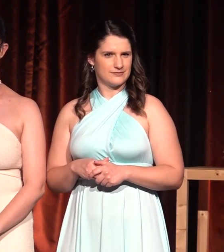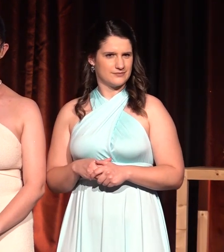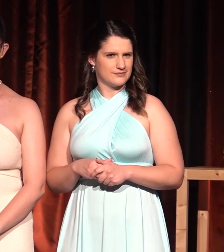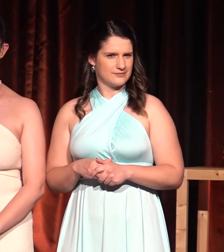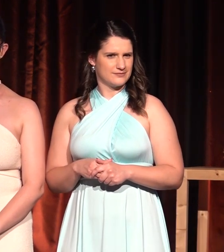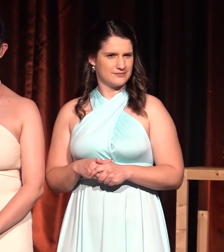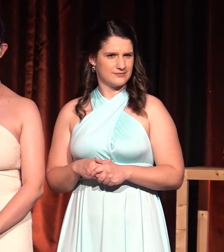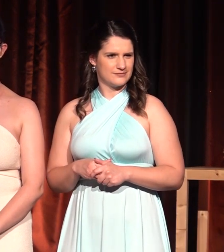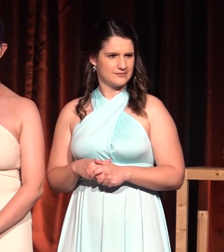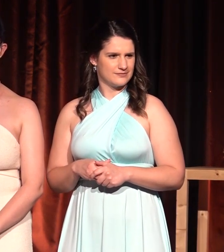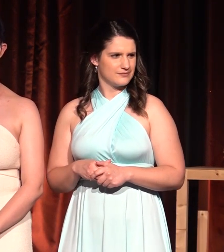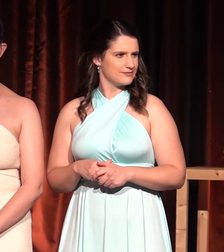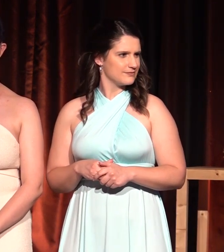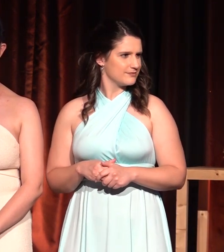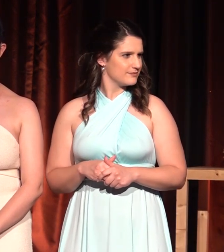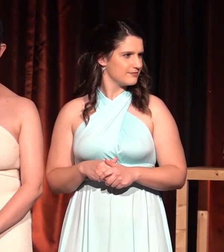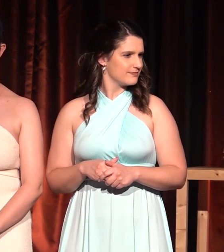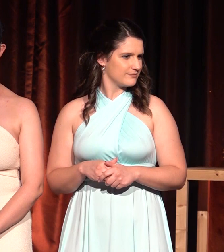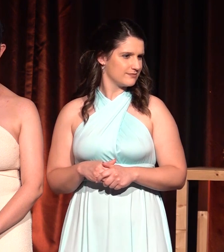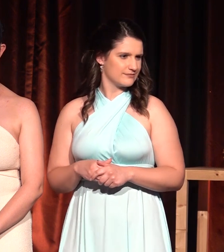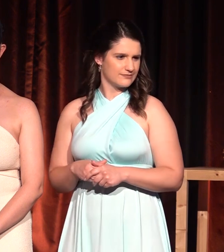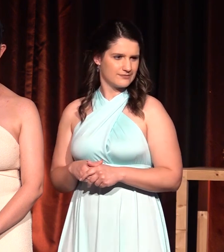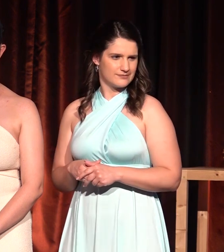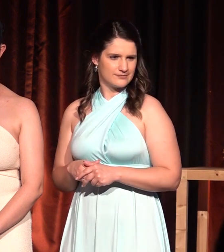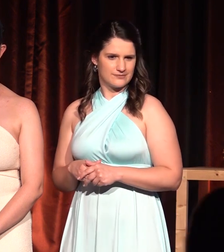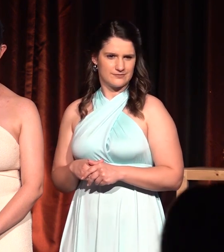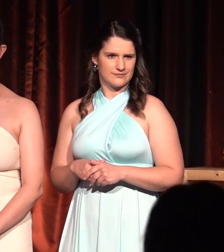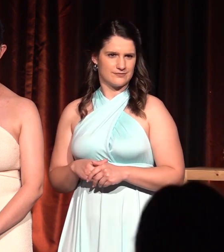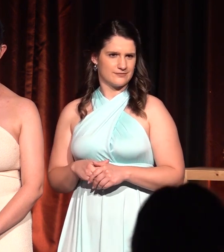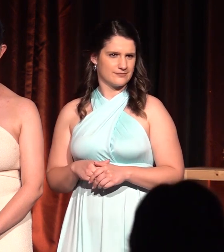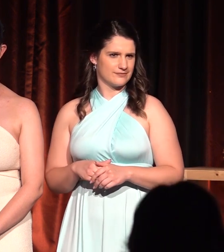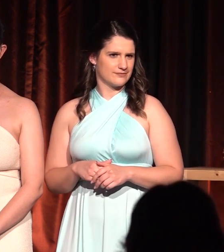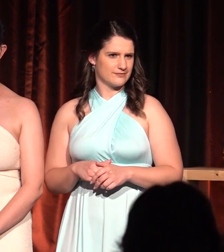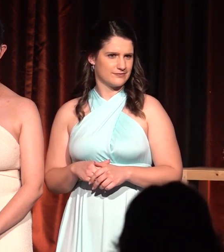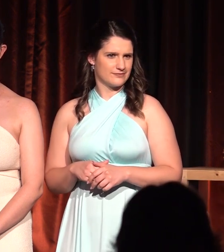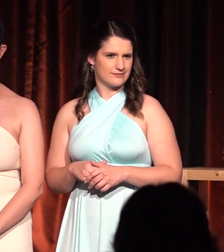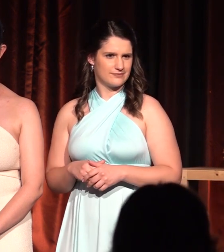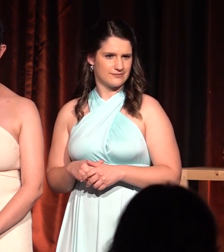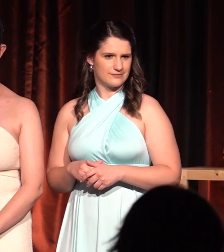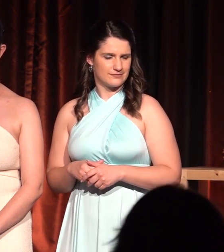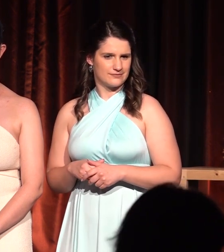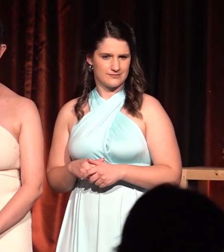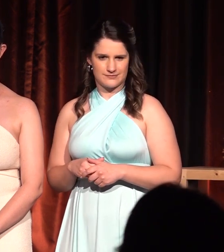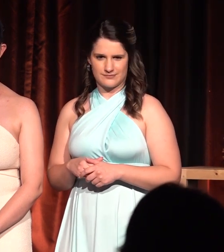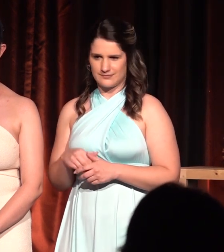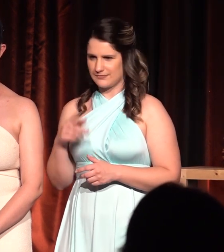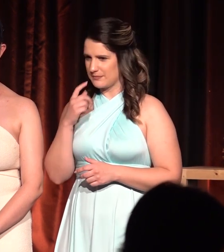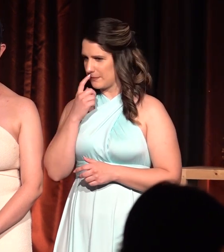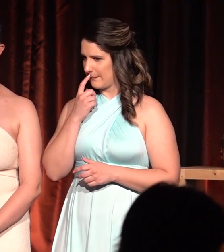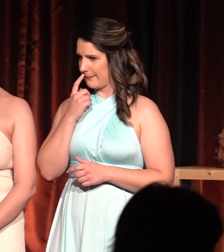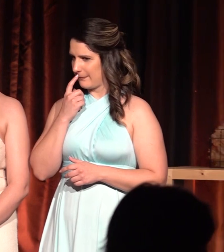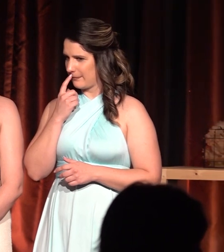Callat, Idoia Fernández, Maria Forastero, Liliana Fumador, Maria Marquès, Desiré